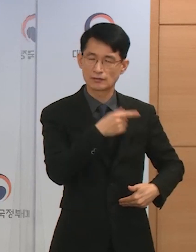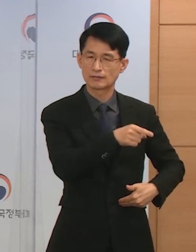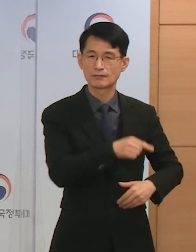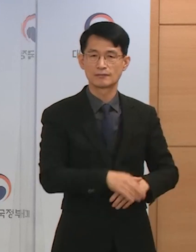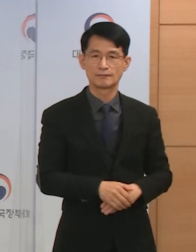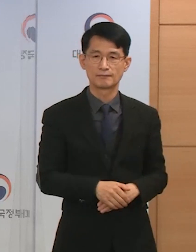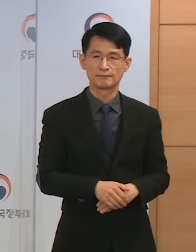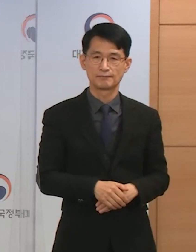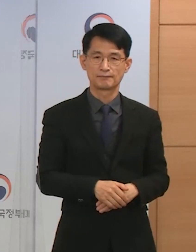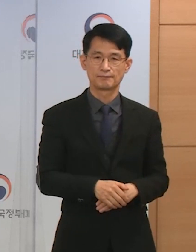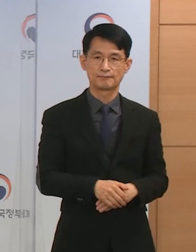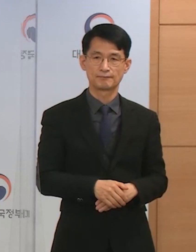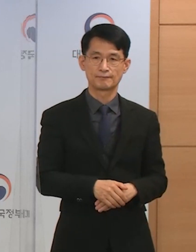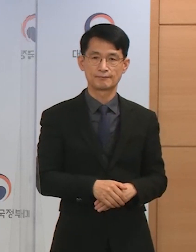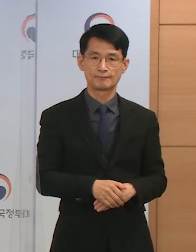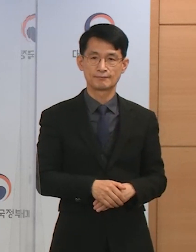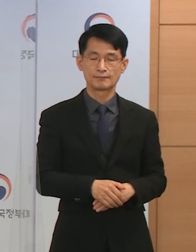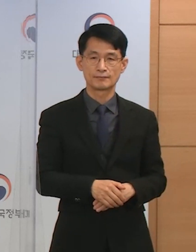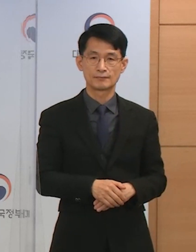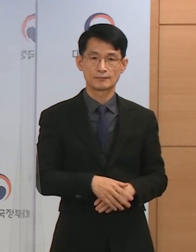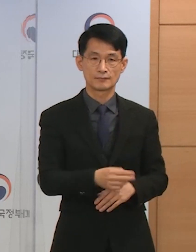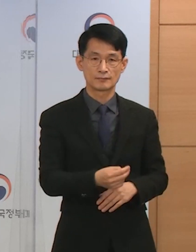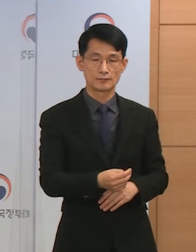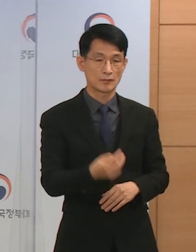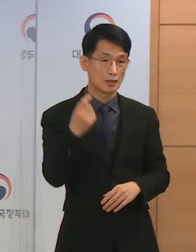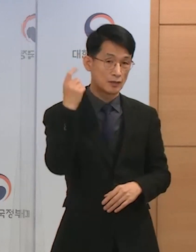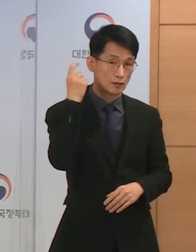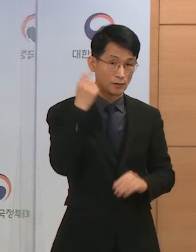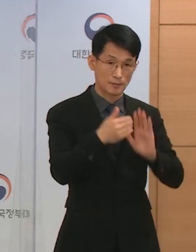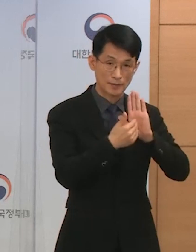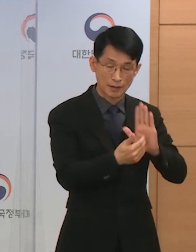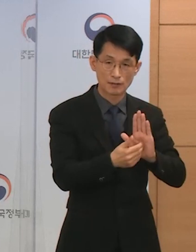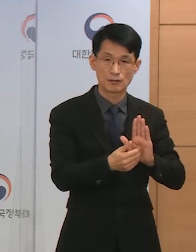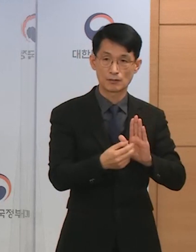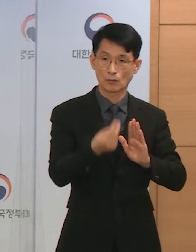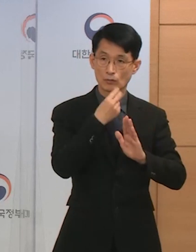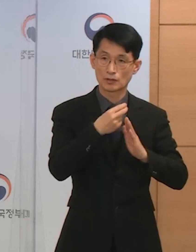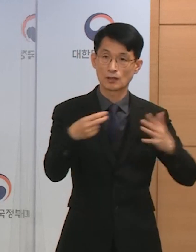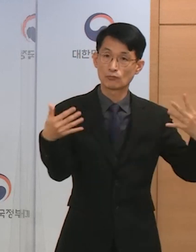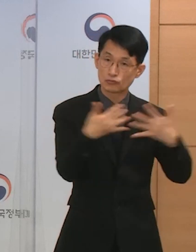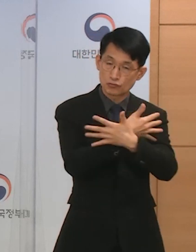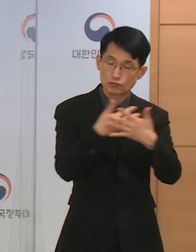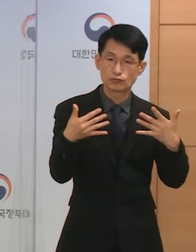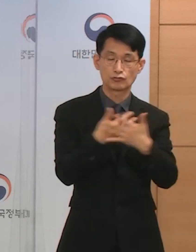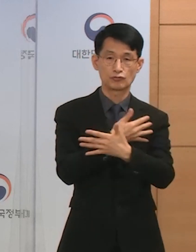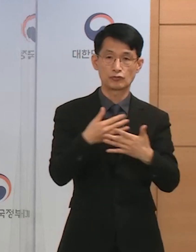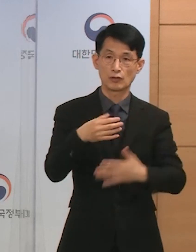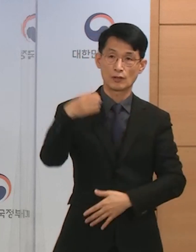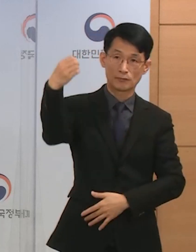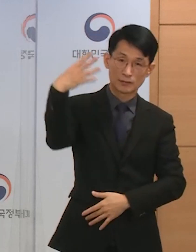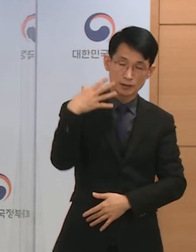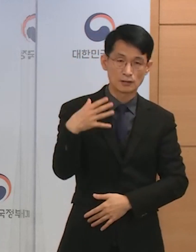합니다. 따라서 방음이나 환기, 채광 등의 최저 주거 기준